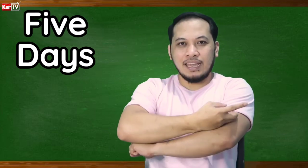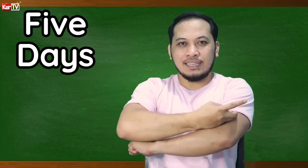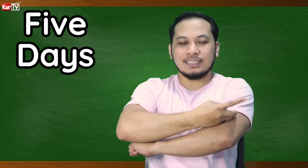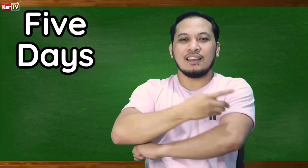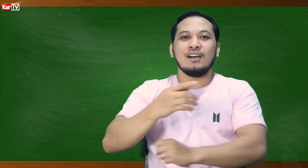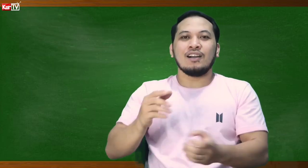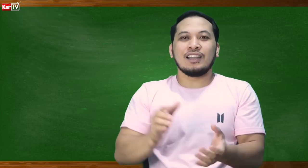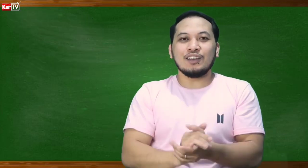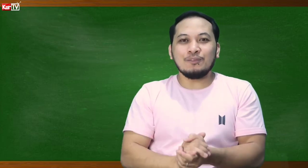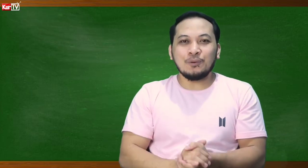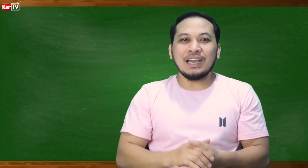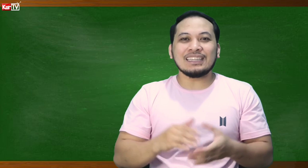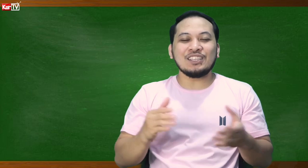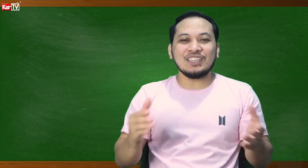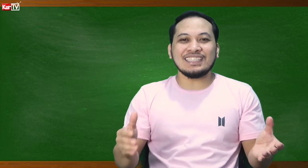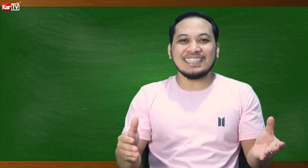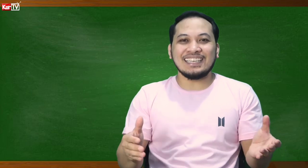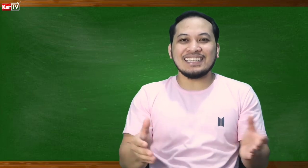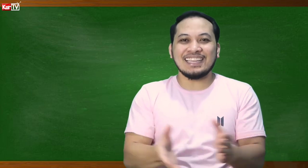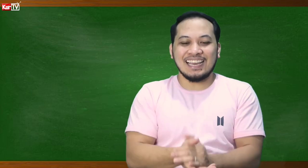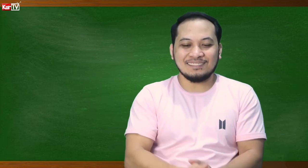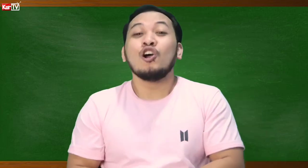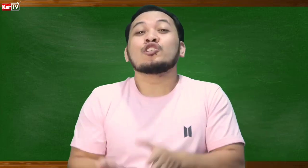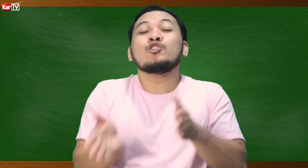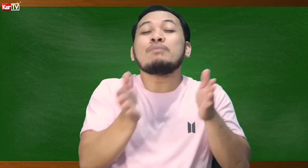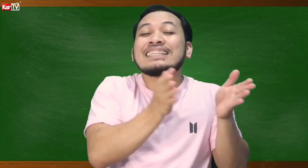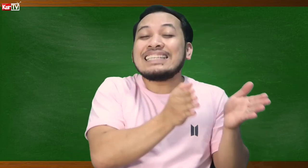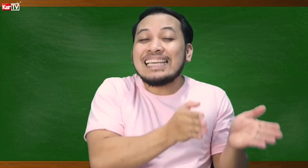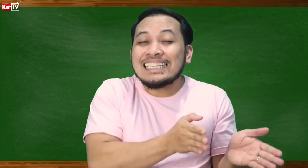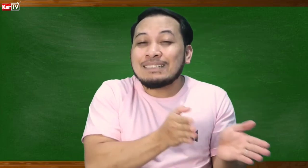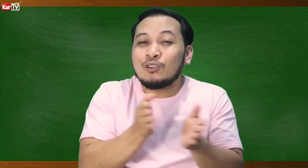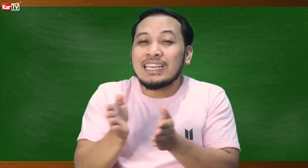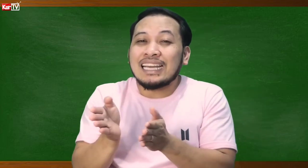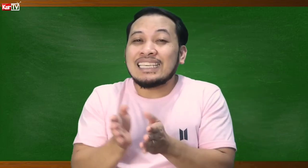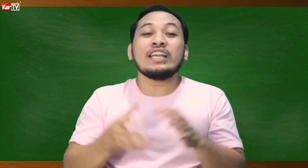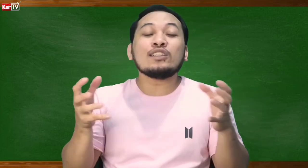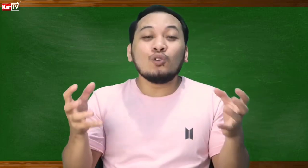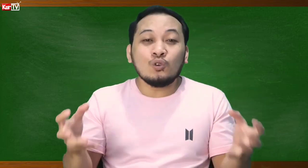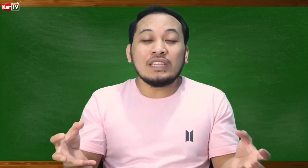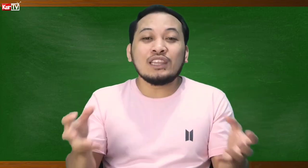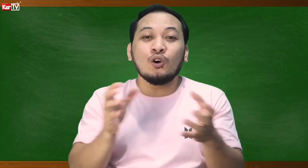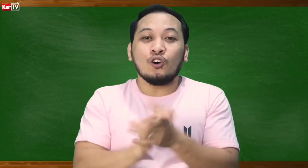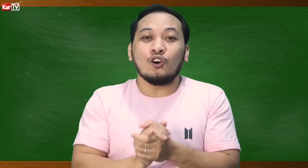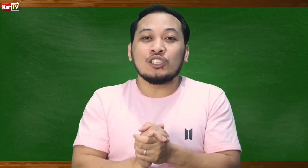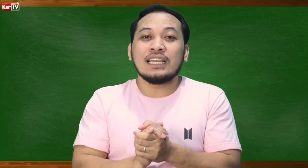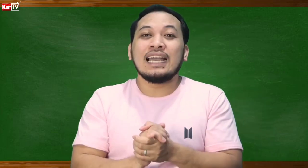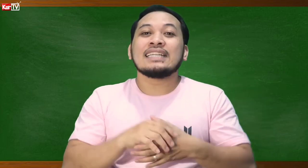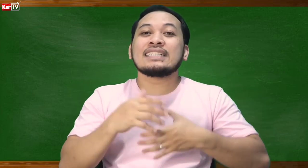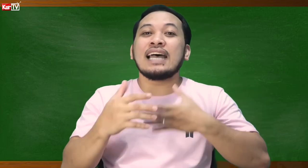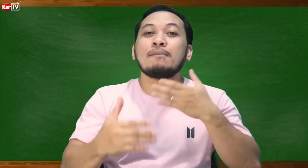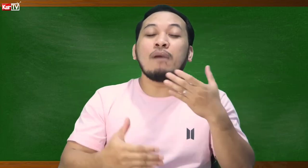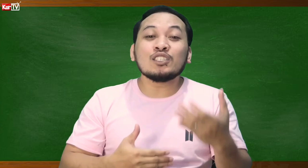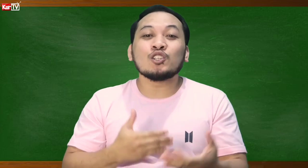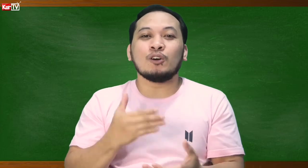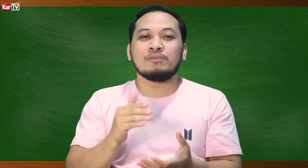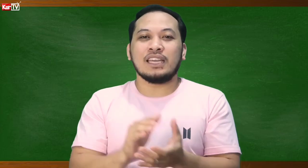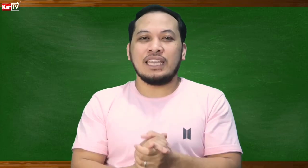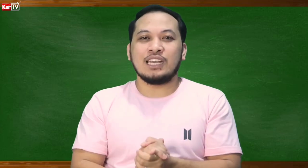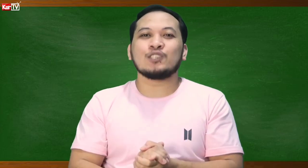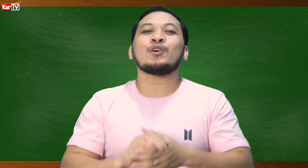days. Ganon po natin yan isisenyas, ha? So yung mga sinenyas muna natin, included doon sa months of the year. So